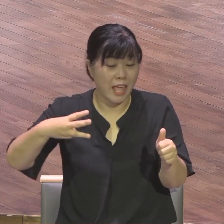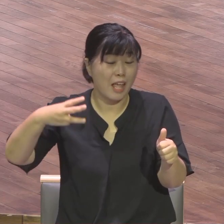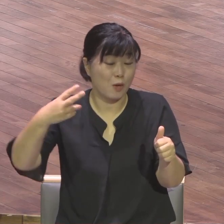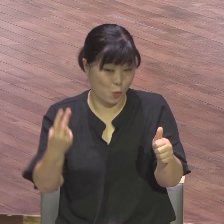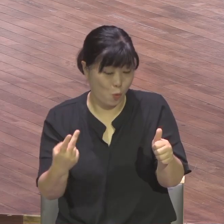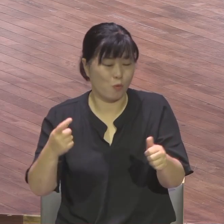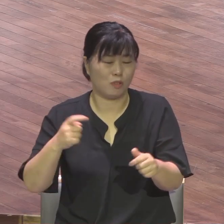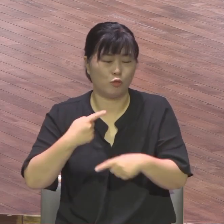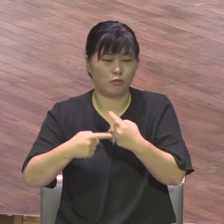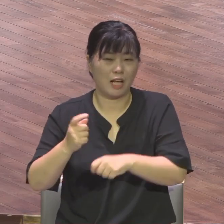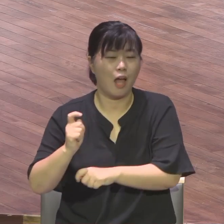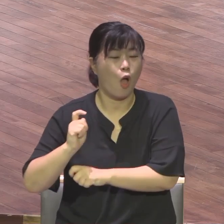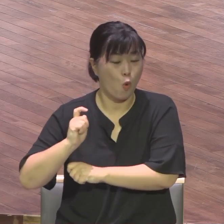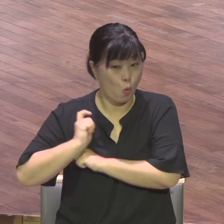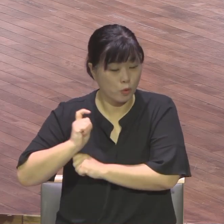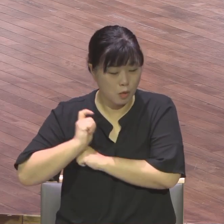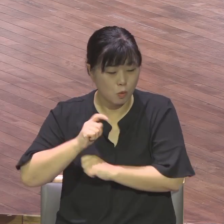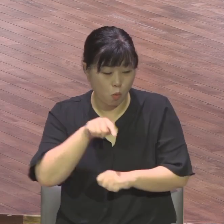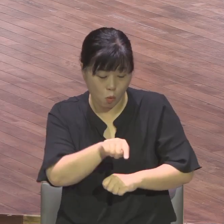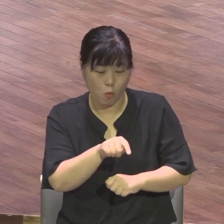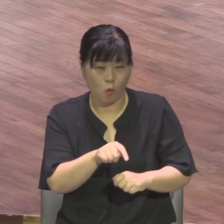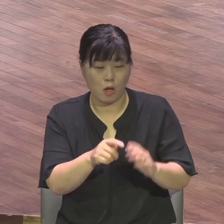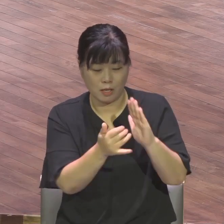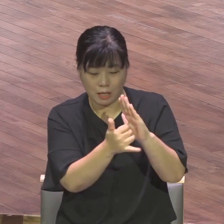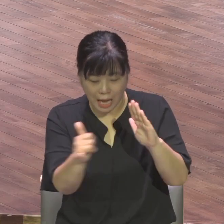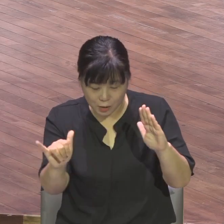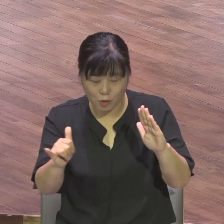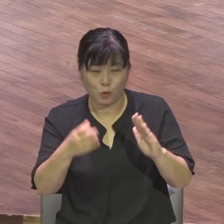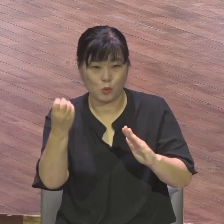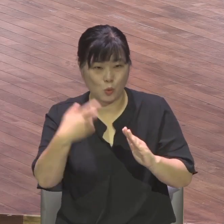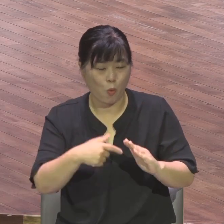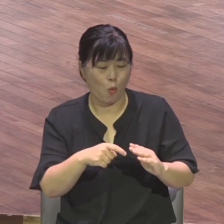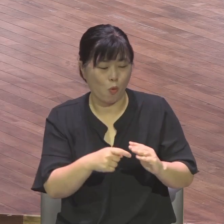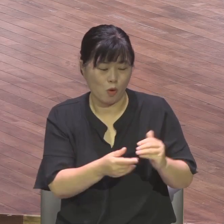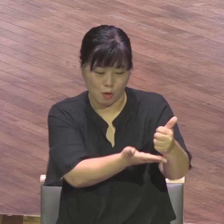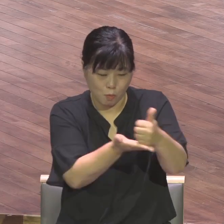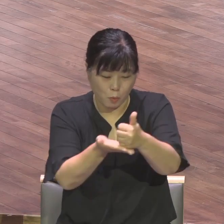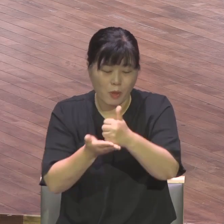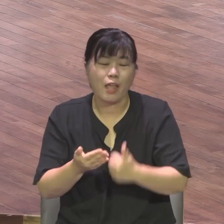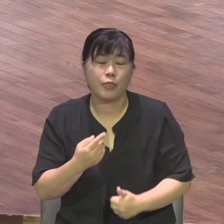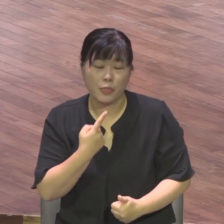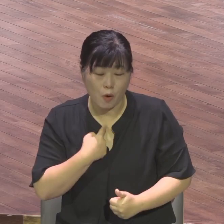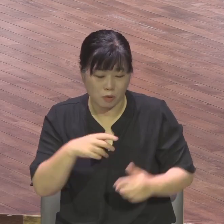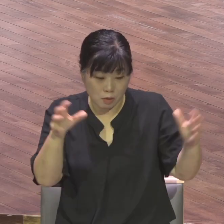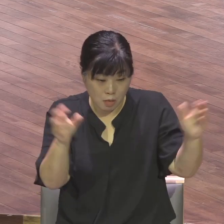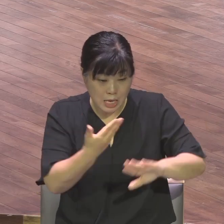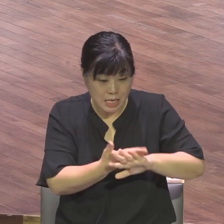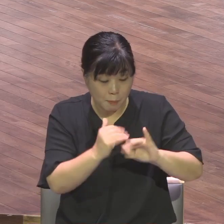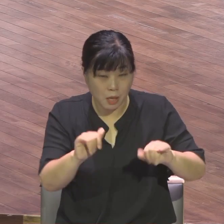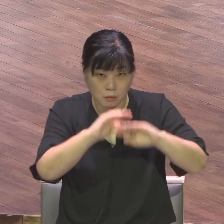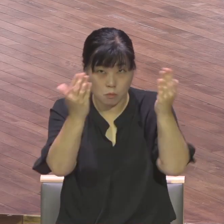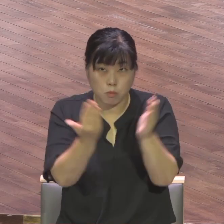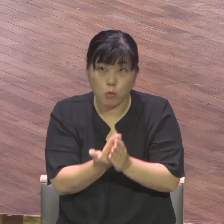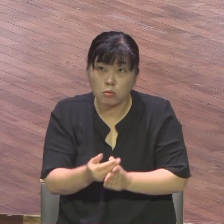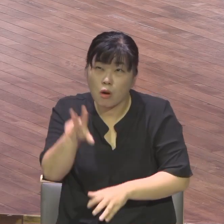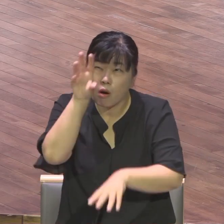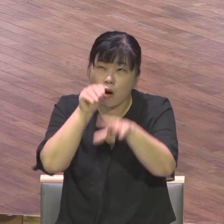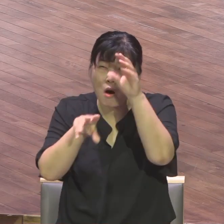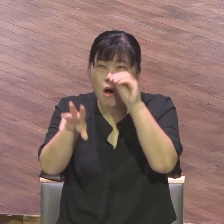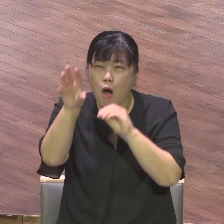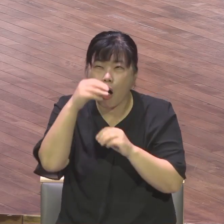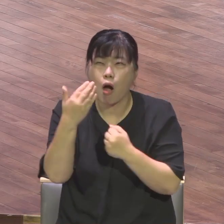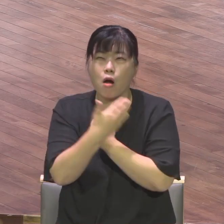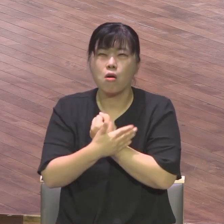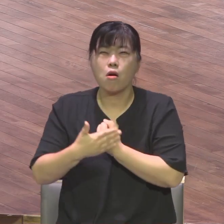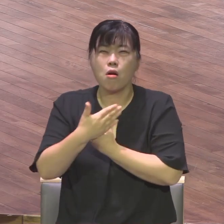함께했던 이방인들까지 그걸 듣게 되었는데, 그 말씀을 듣는 그 이방인들에게